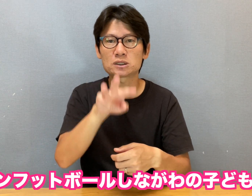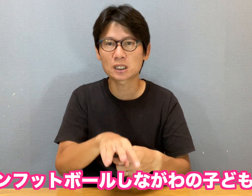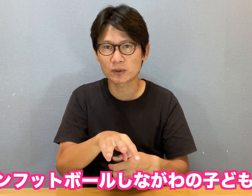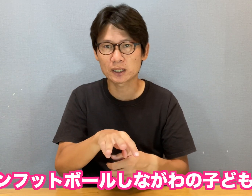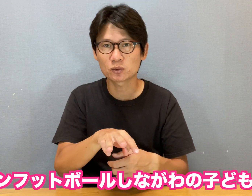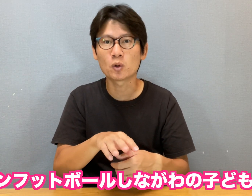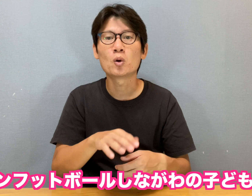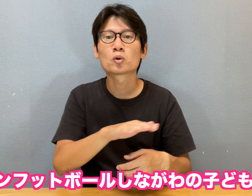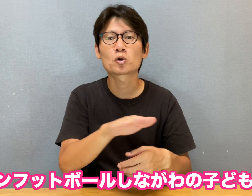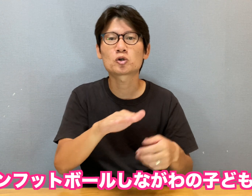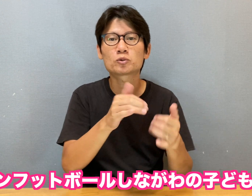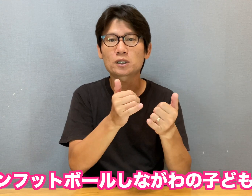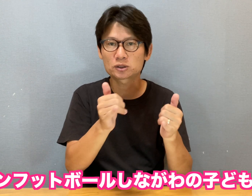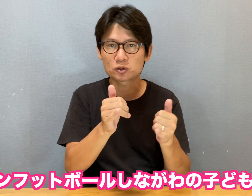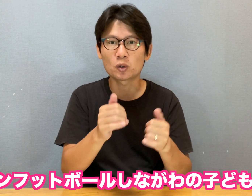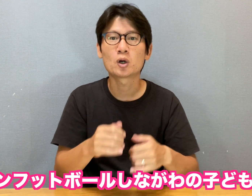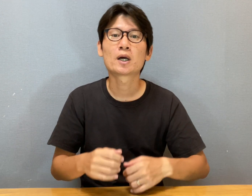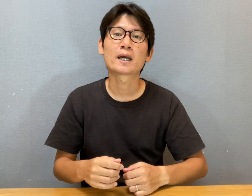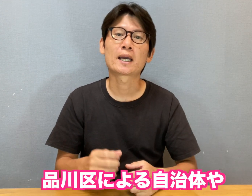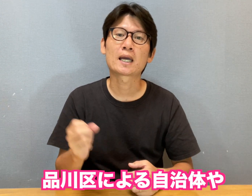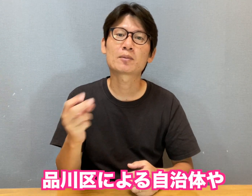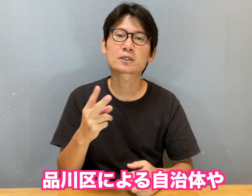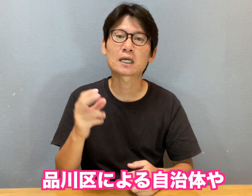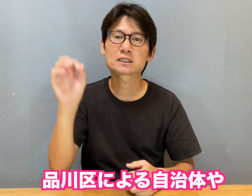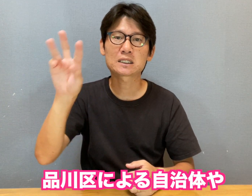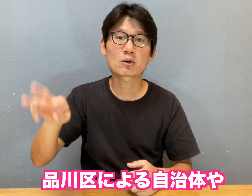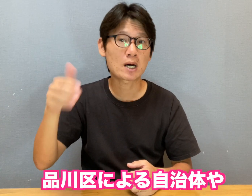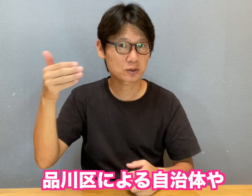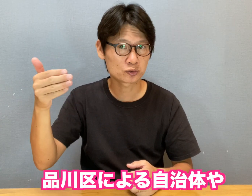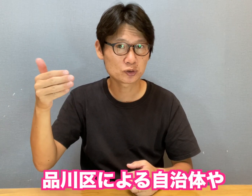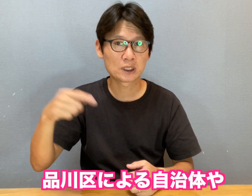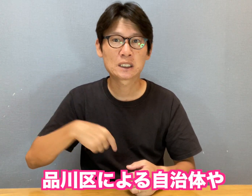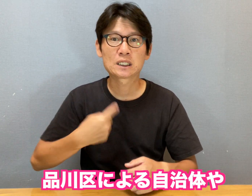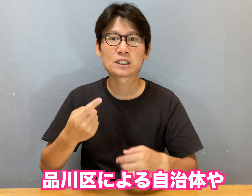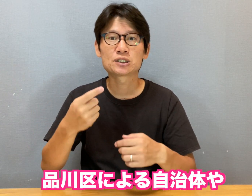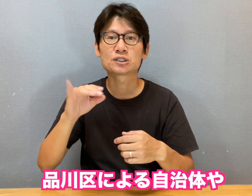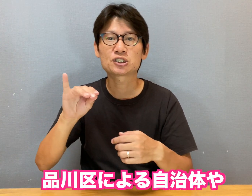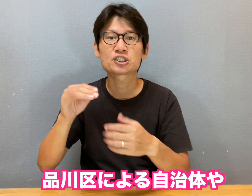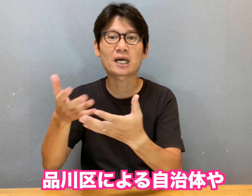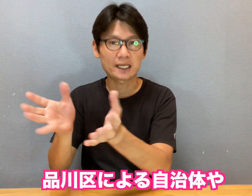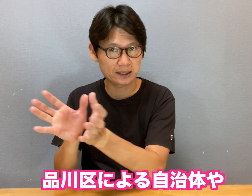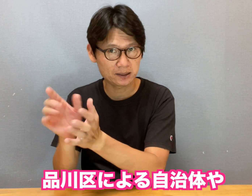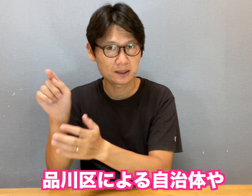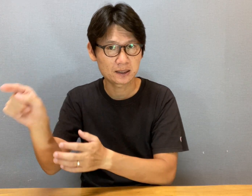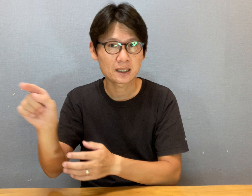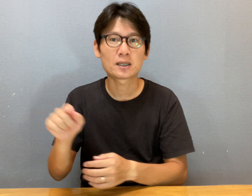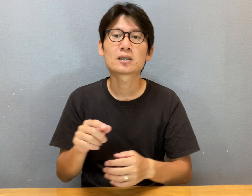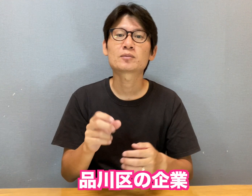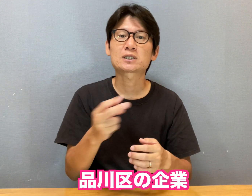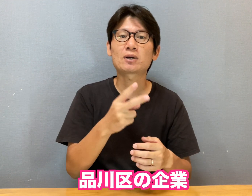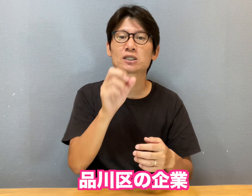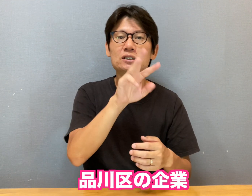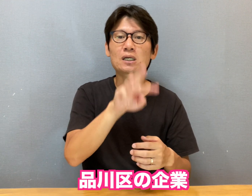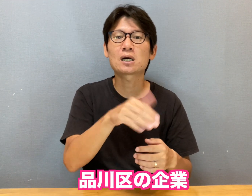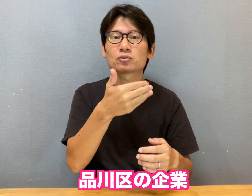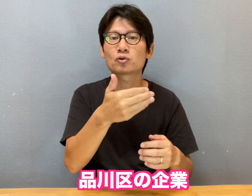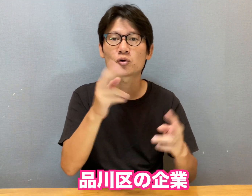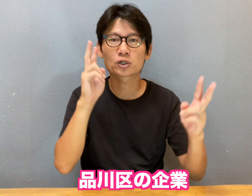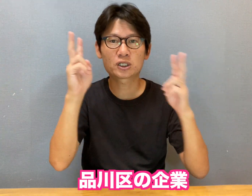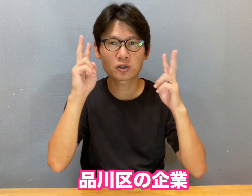川の子どもたちと、また品川区自治体、または品川区の企業さ